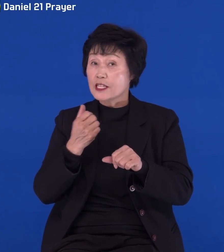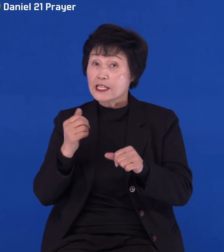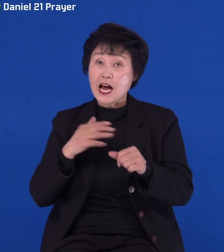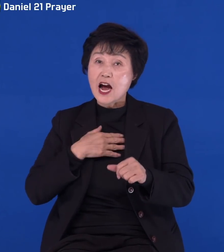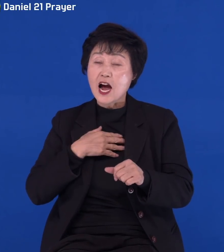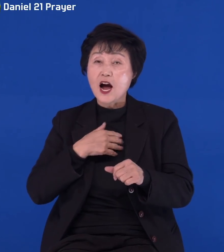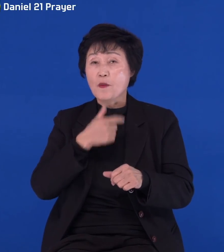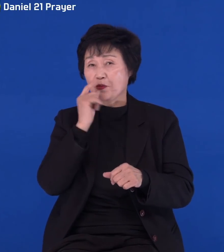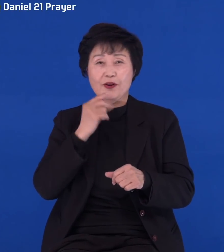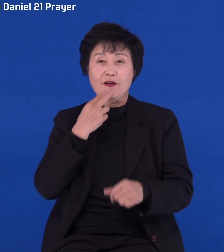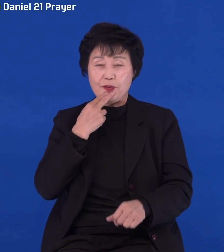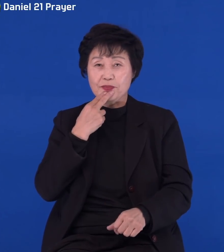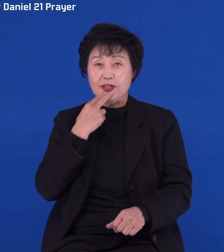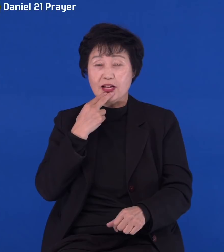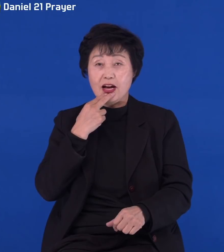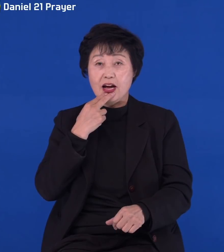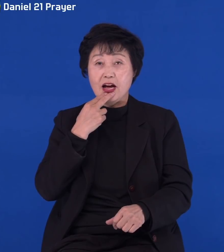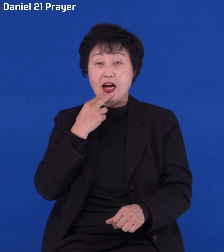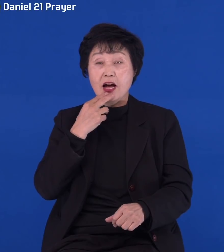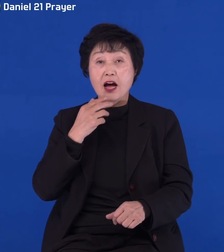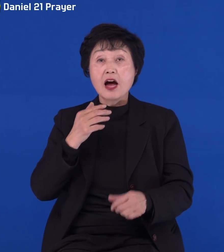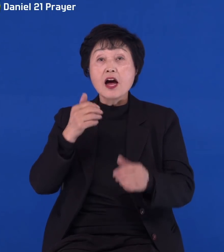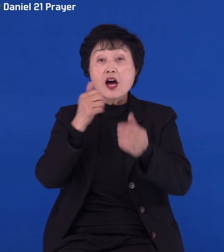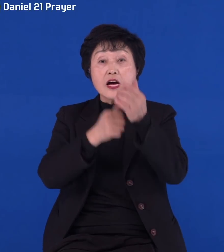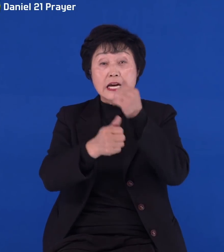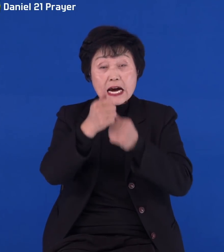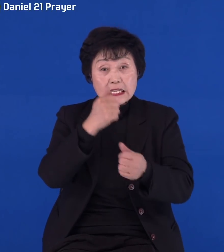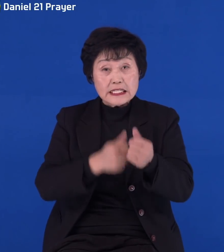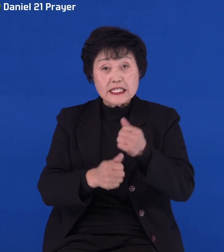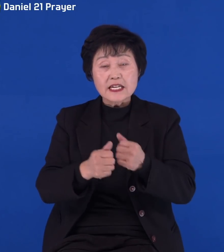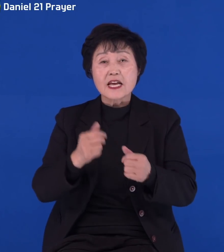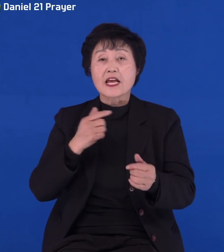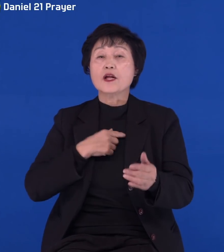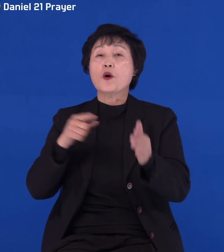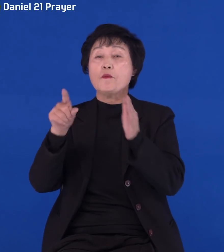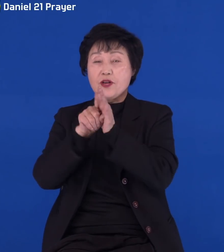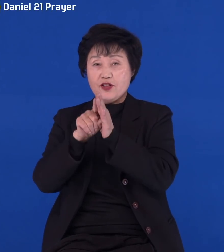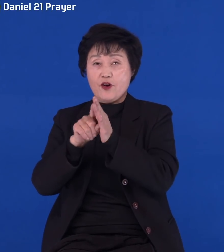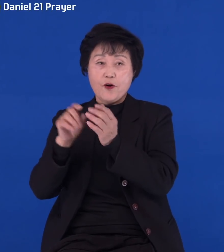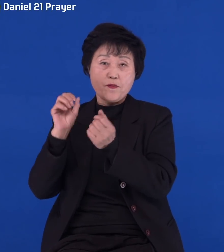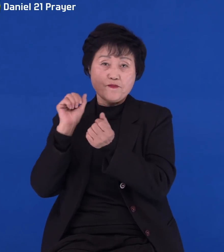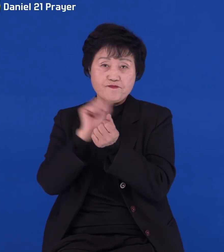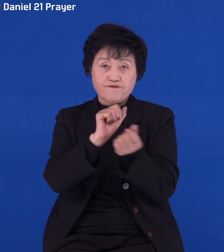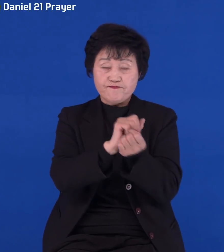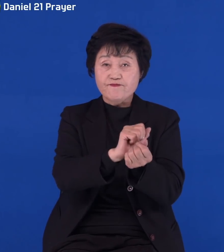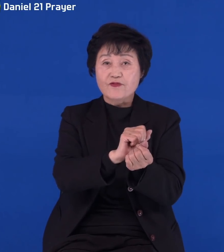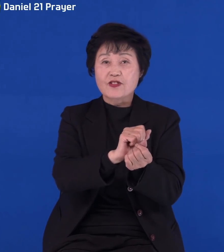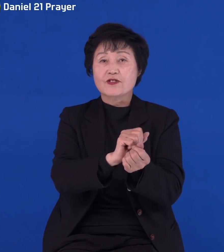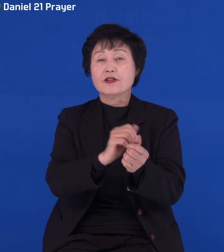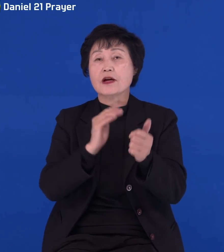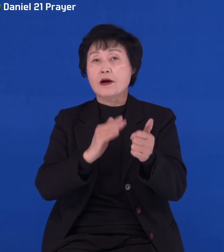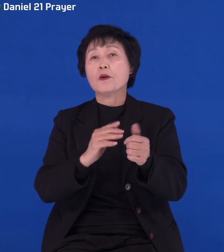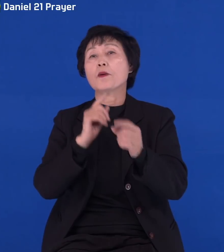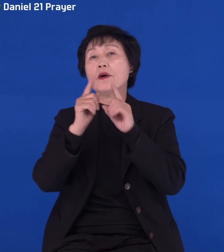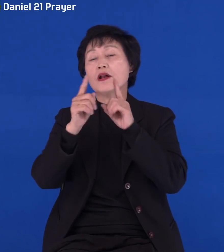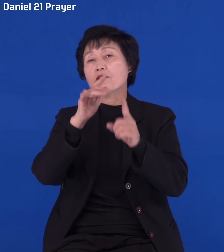향해서 내 믿음을 전수해라. 그렇습니다. 살아계신 하나님, 긍휼의 하나님,